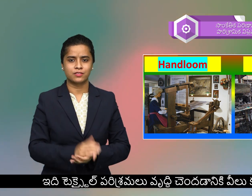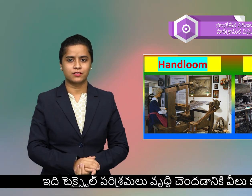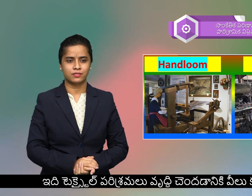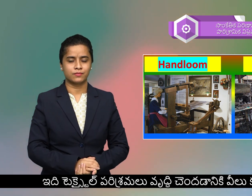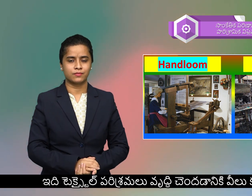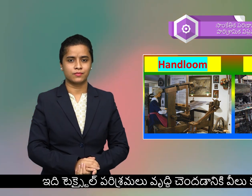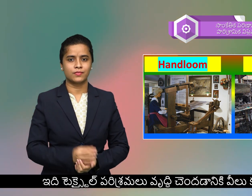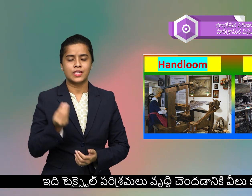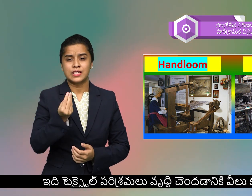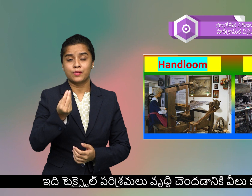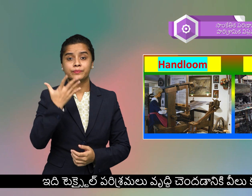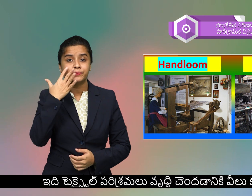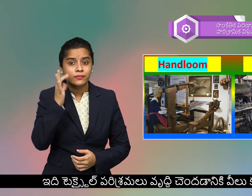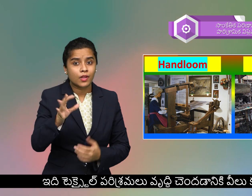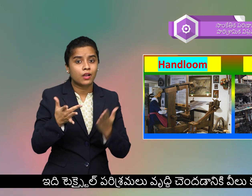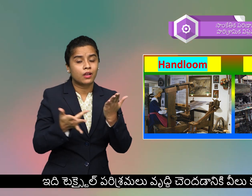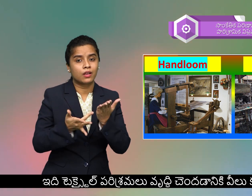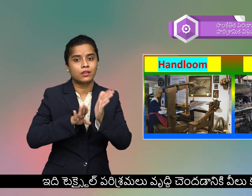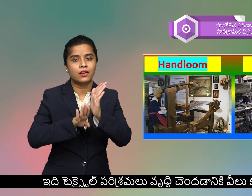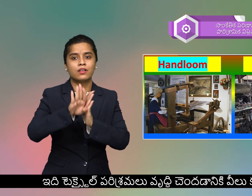చెందడానికి వీలు కల్పించింది.